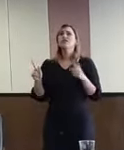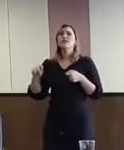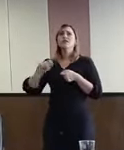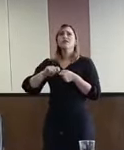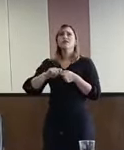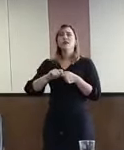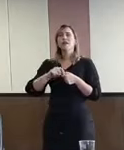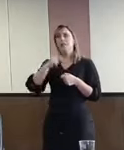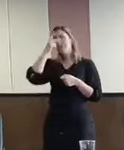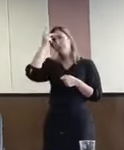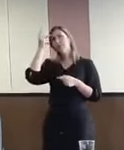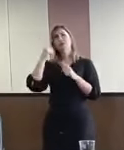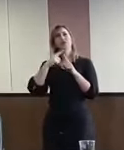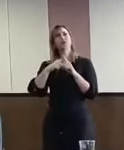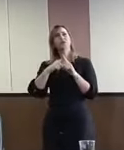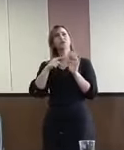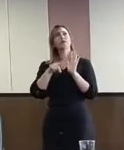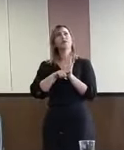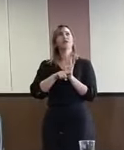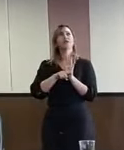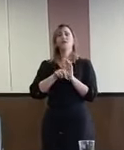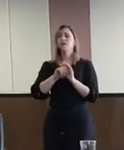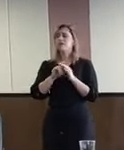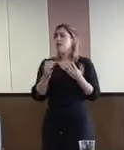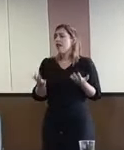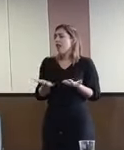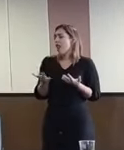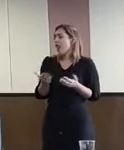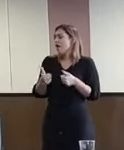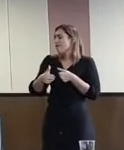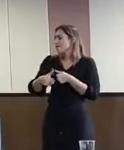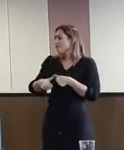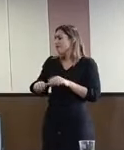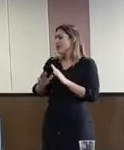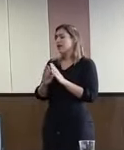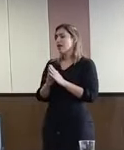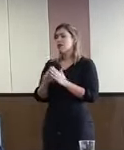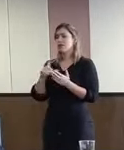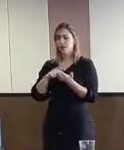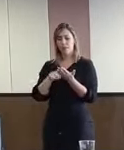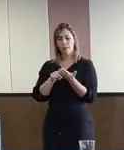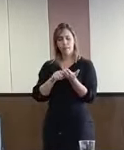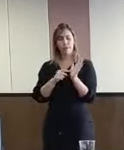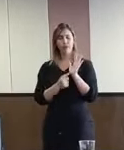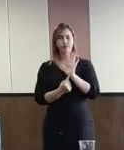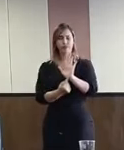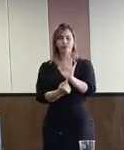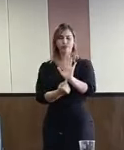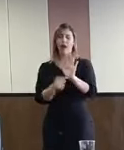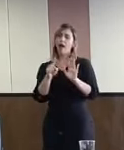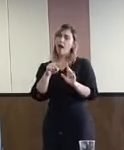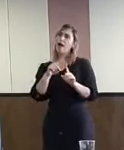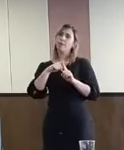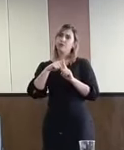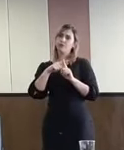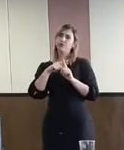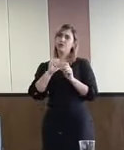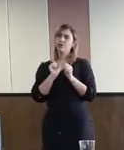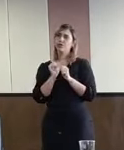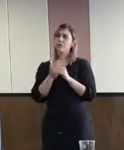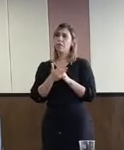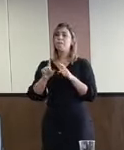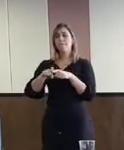não positivo, se ele tiver com sintomas leves? Nenhum. A única coisa é que ele vai ter um laudo na mão dizendo que ele está positivo, mas ele vai continuar